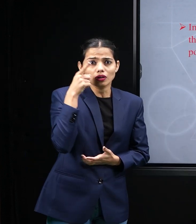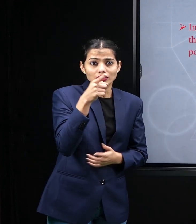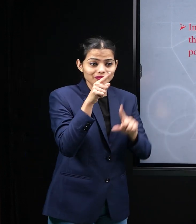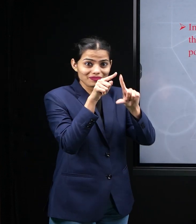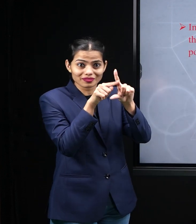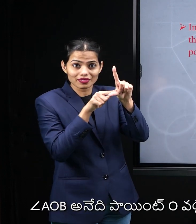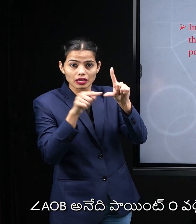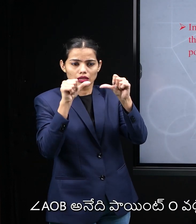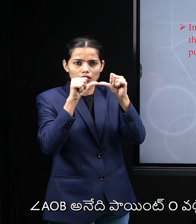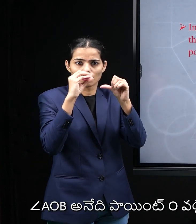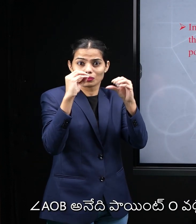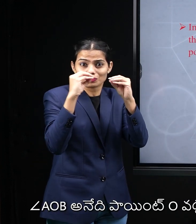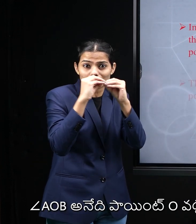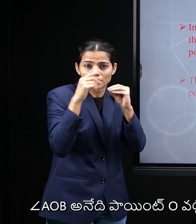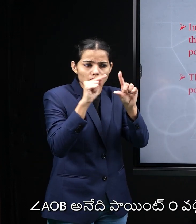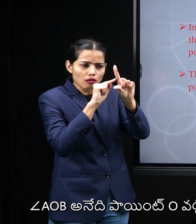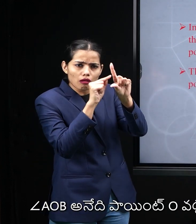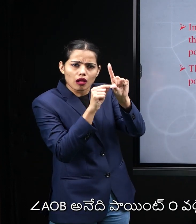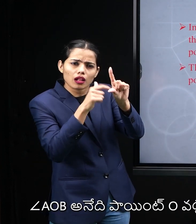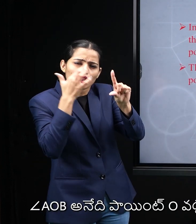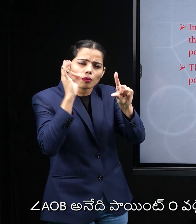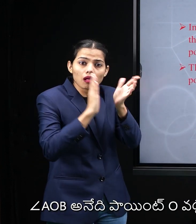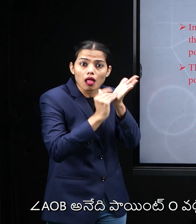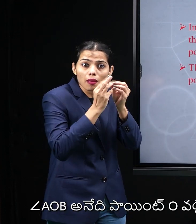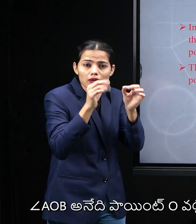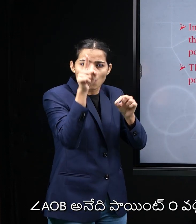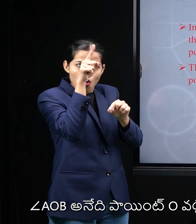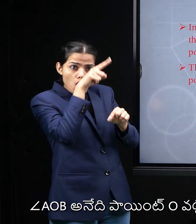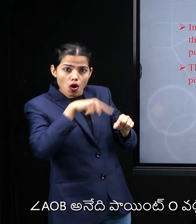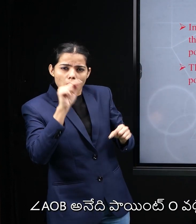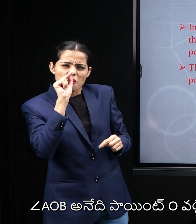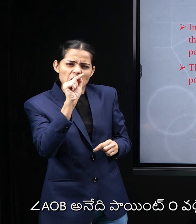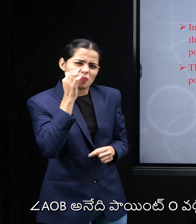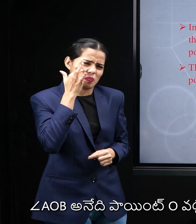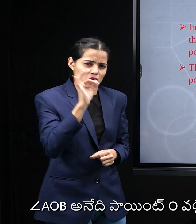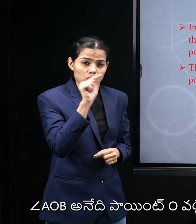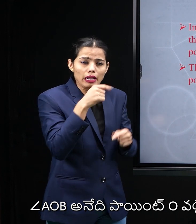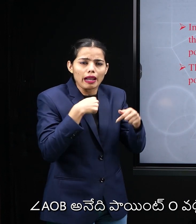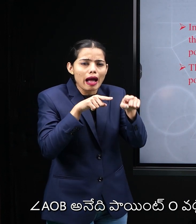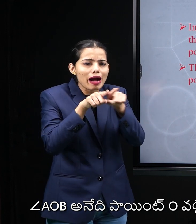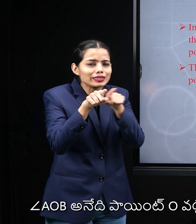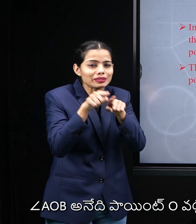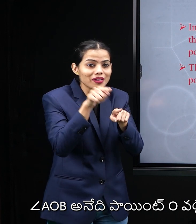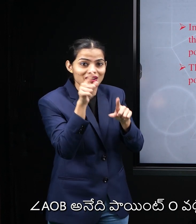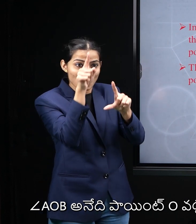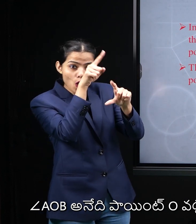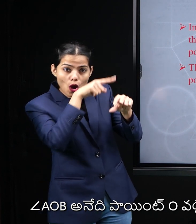అదేవిధంగా యాంగిల్ AOB అనేది పాయింట్ O వద్ద AB తీగ ద్వారా ఉపసంహరించబడిన కోణం